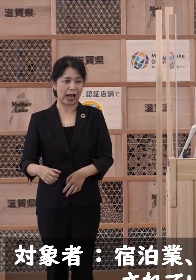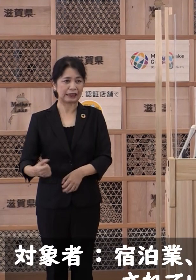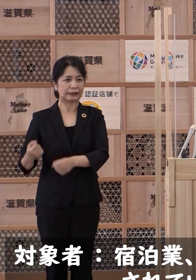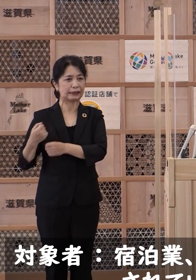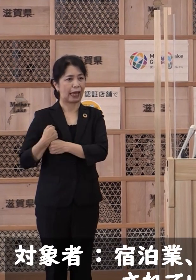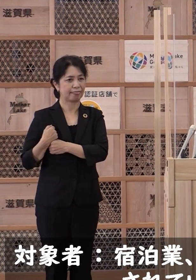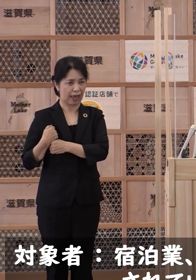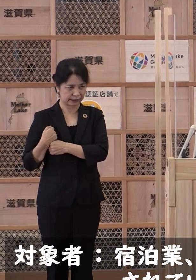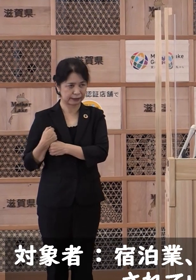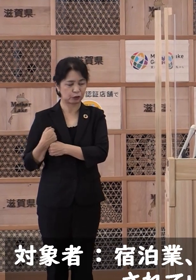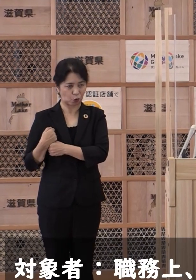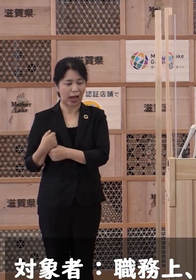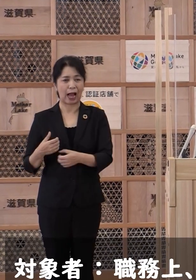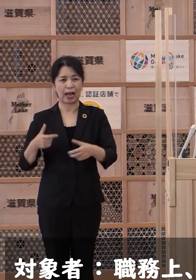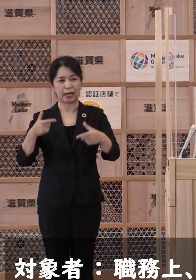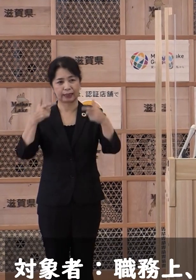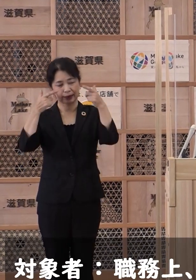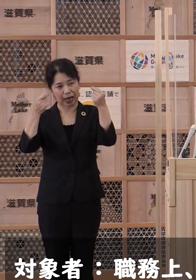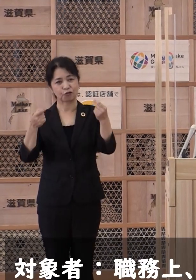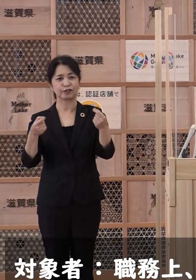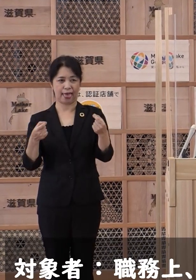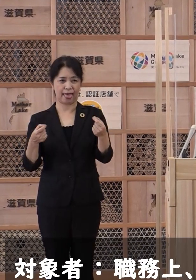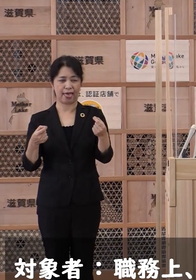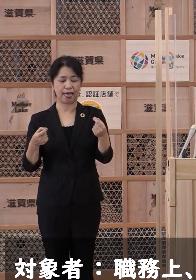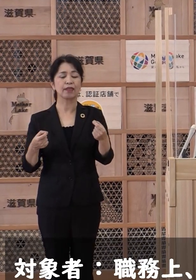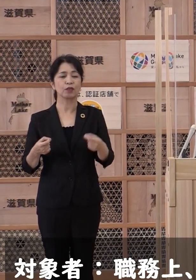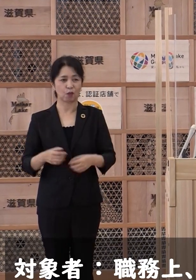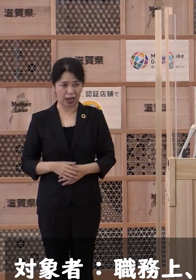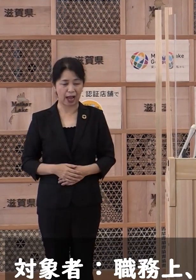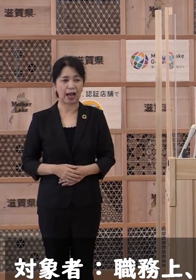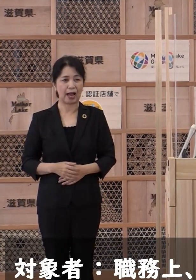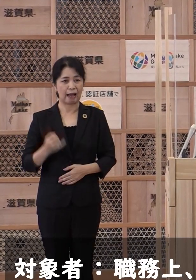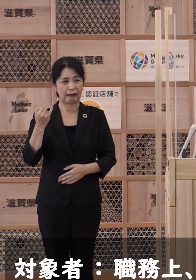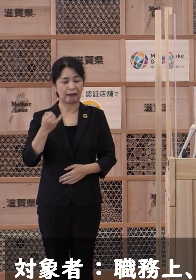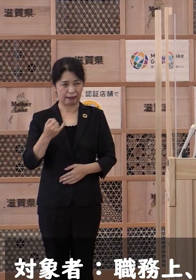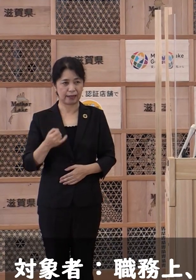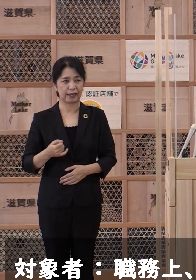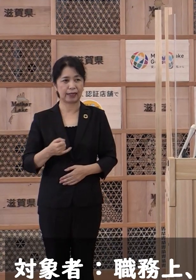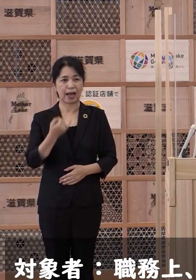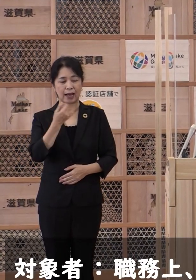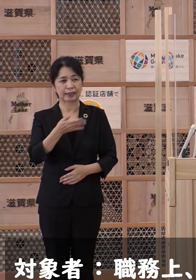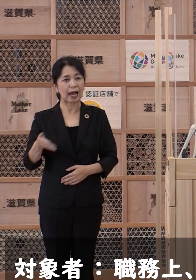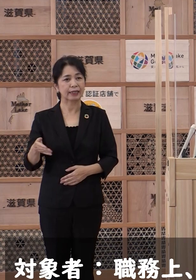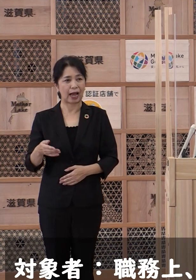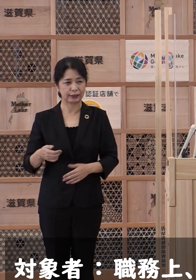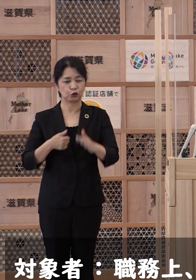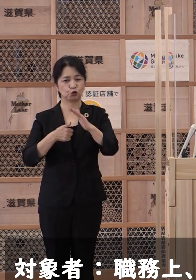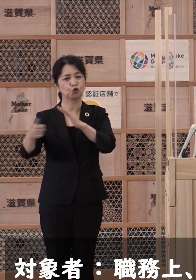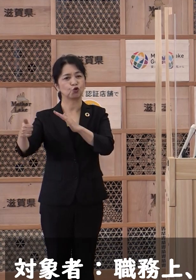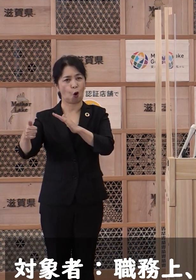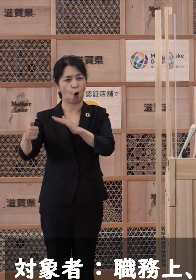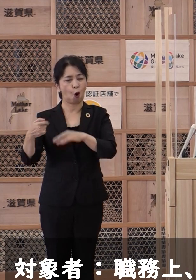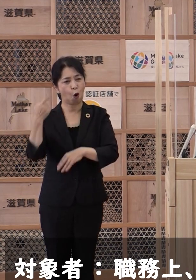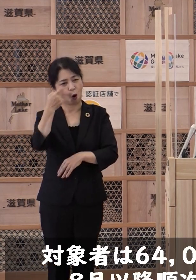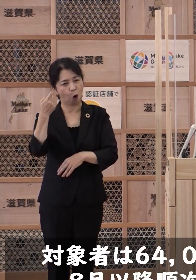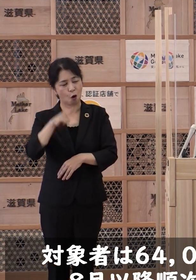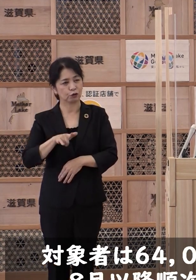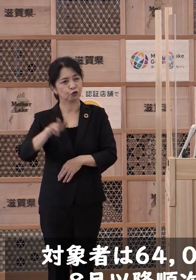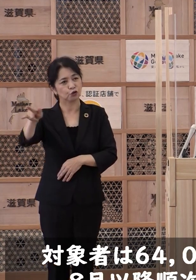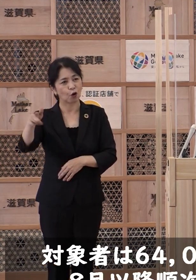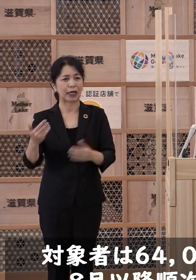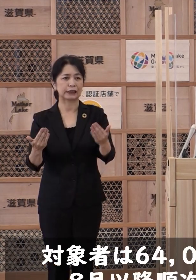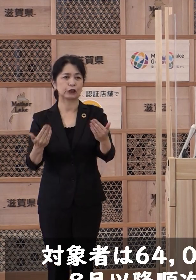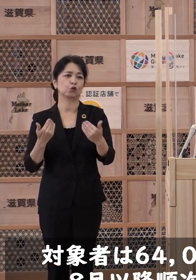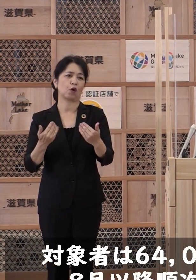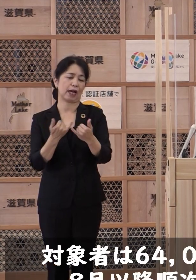方、学生の方、職務上海外出張が必要だという方々など、対